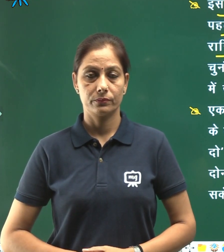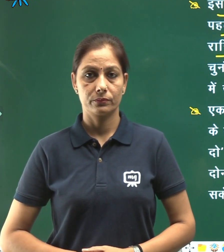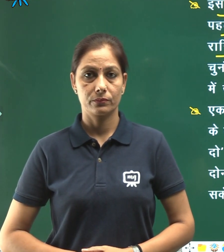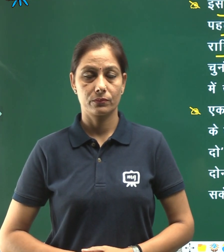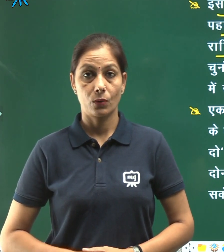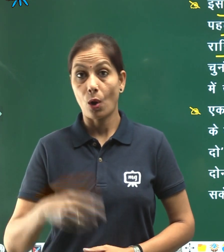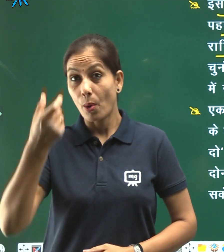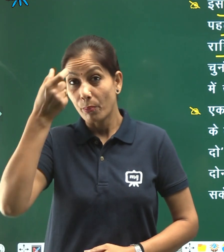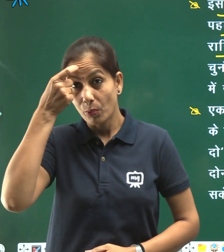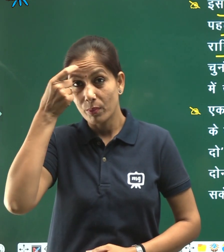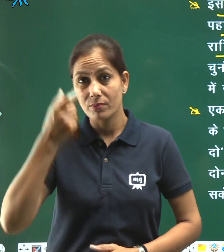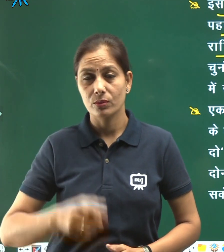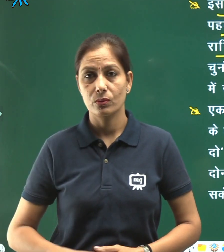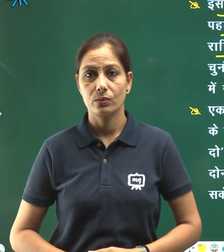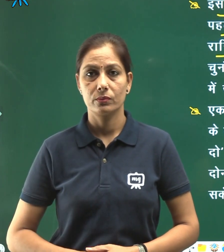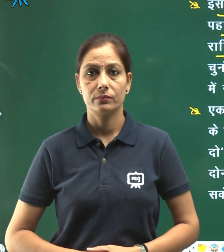विभीषिका को